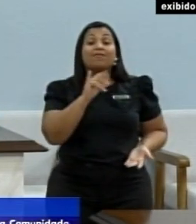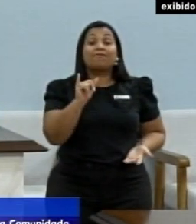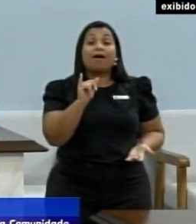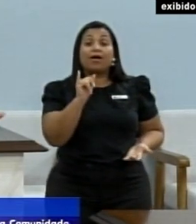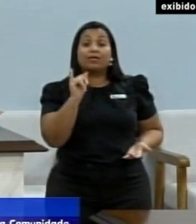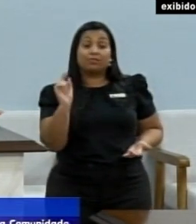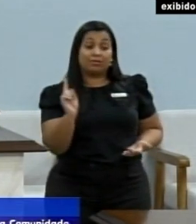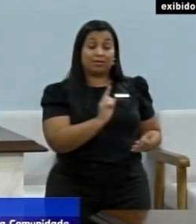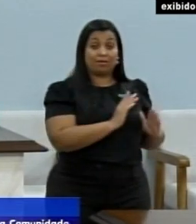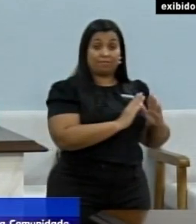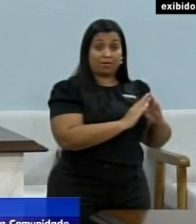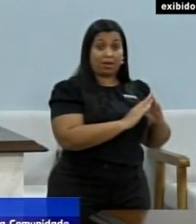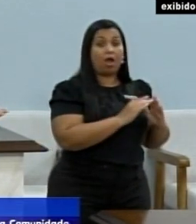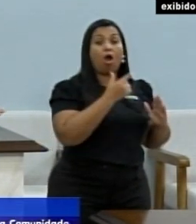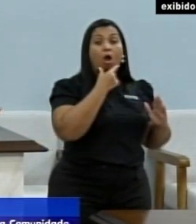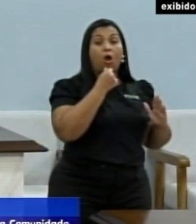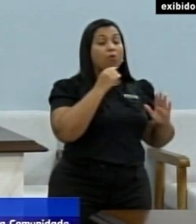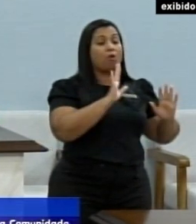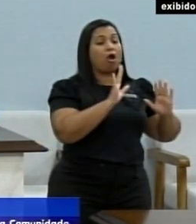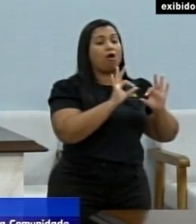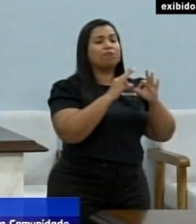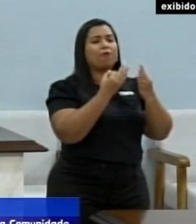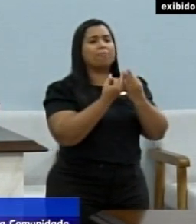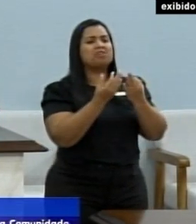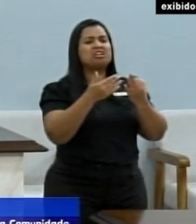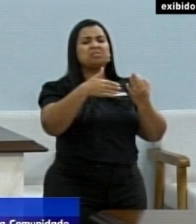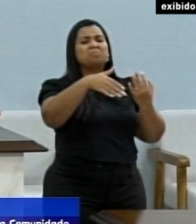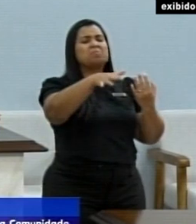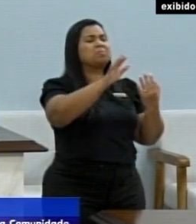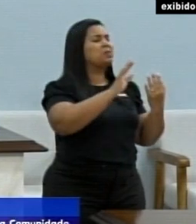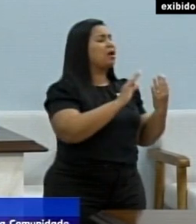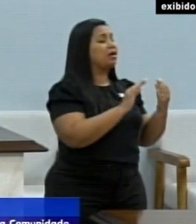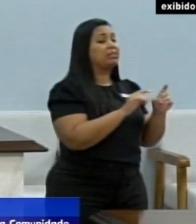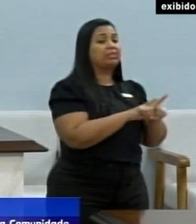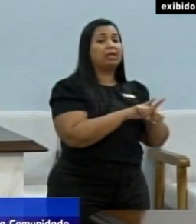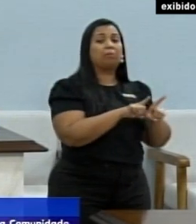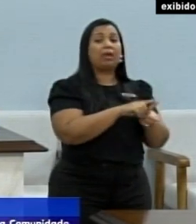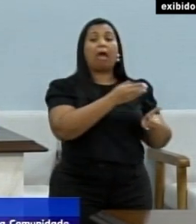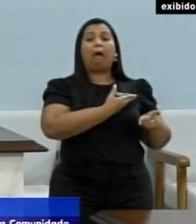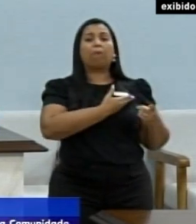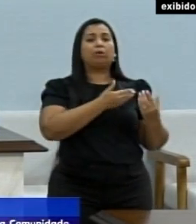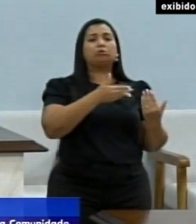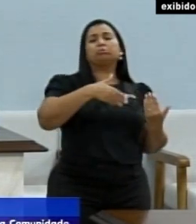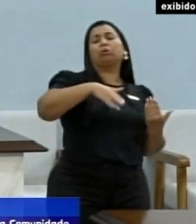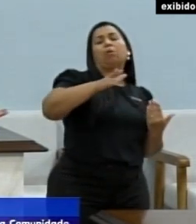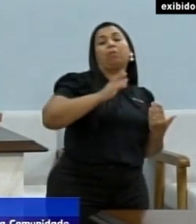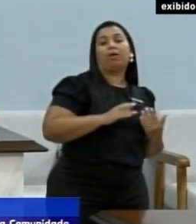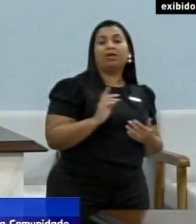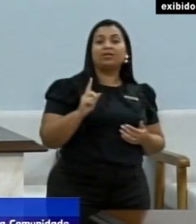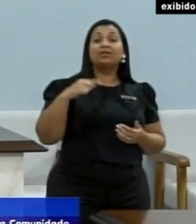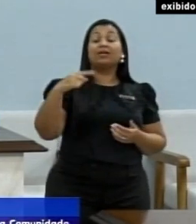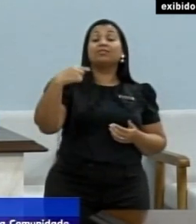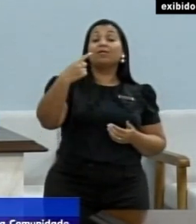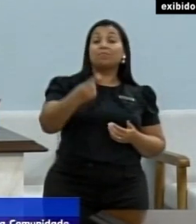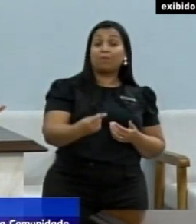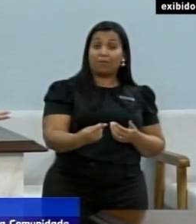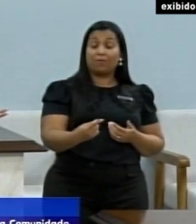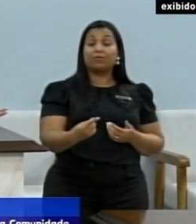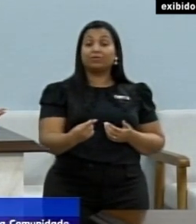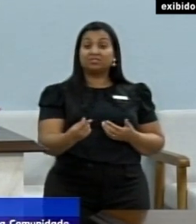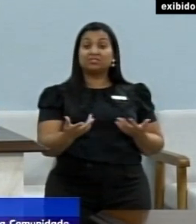casa e esse homem vai começar a afastar ela da família, vai começar a afastá-la dos amigos, e depois disso vem